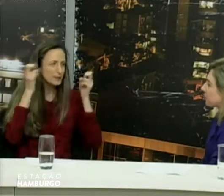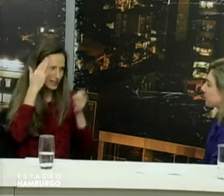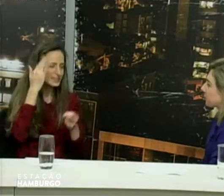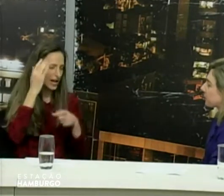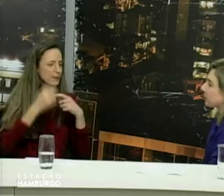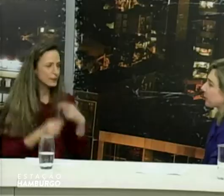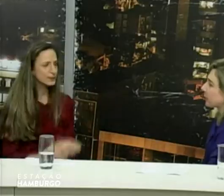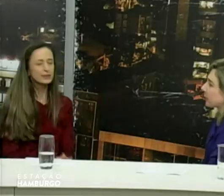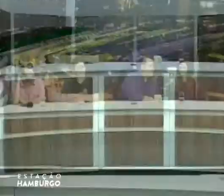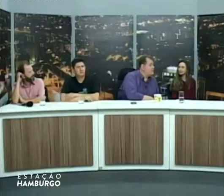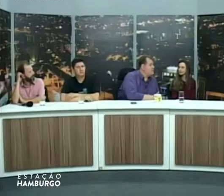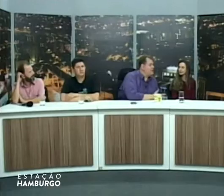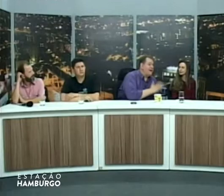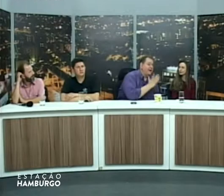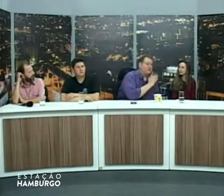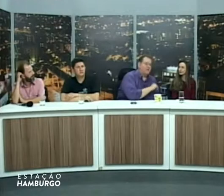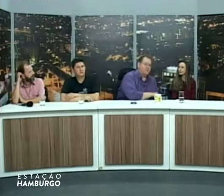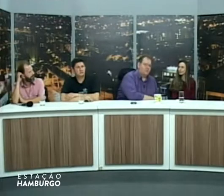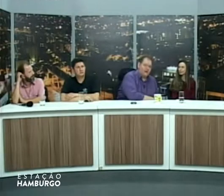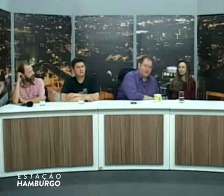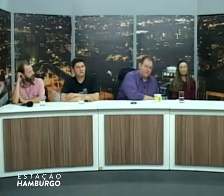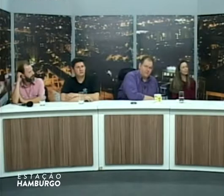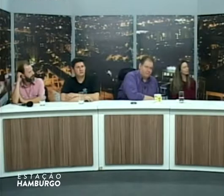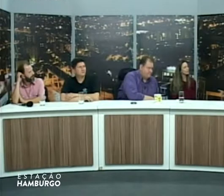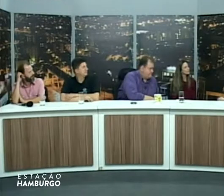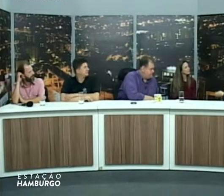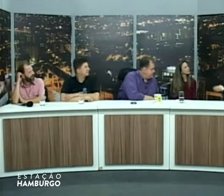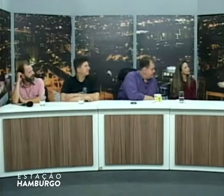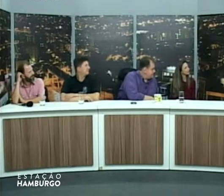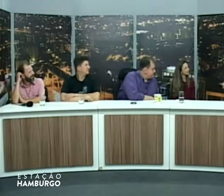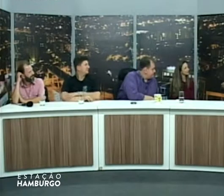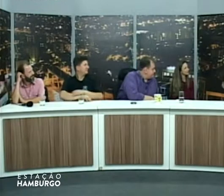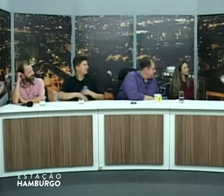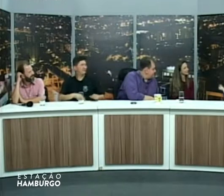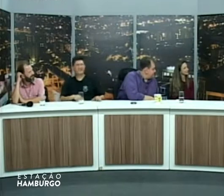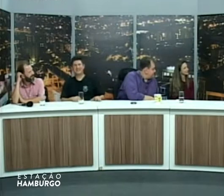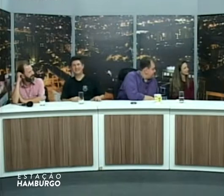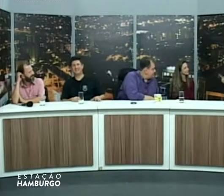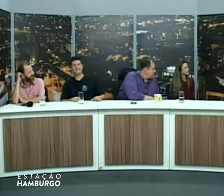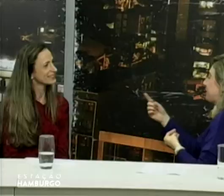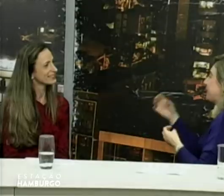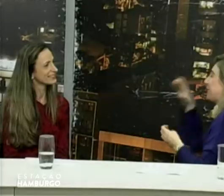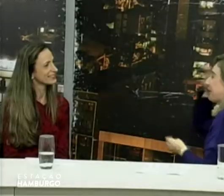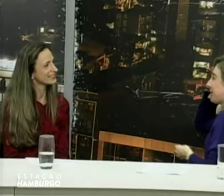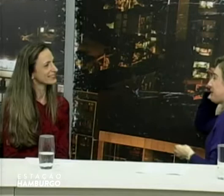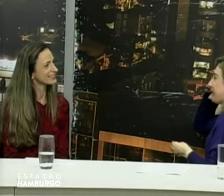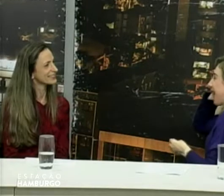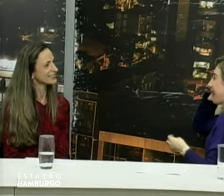ela como é que é discutir a relação com o Carlos. Ele está perguntando como que tu e o